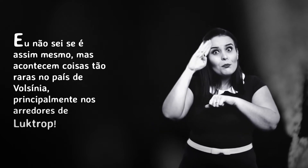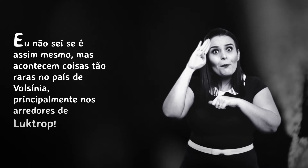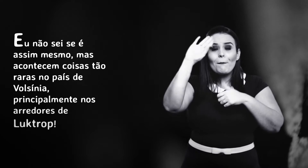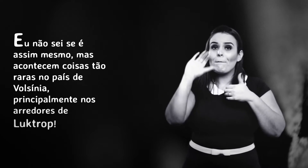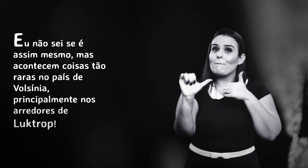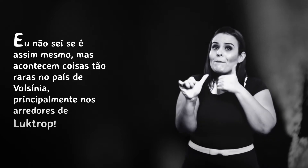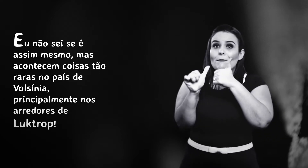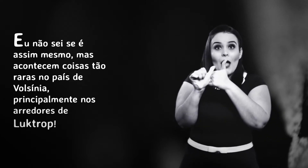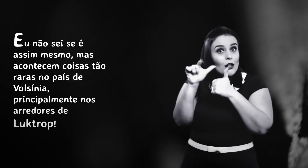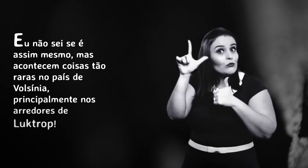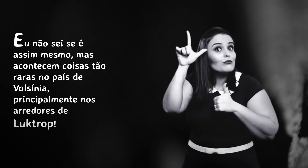de Luktrop.